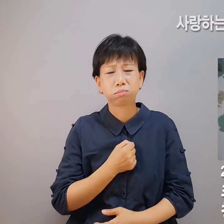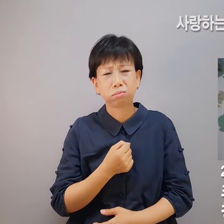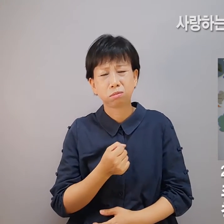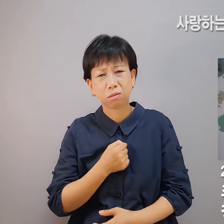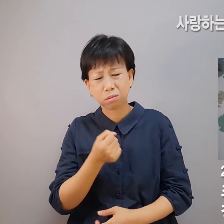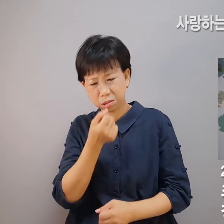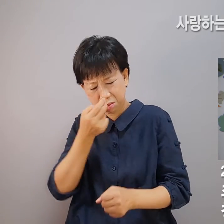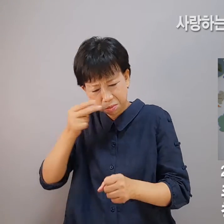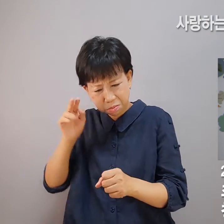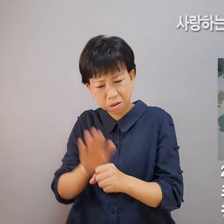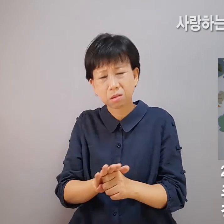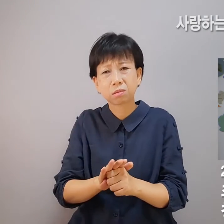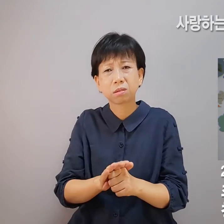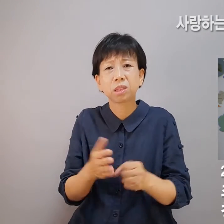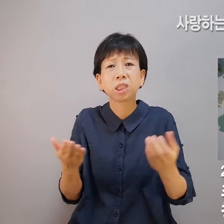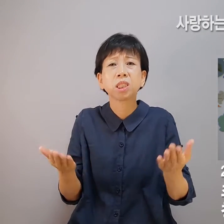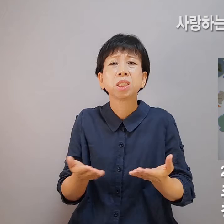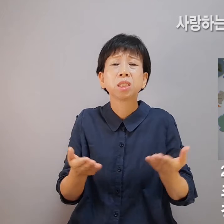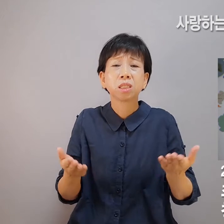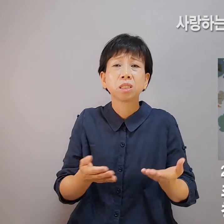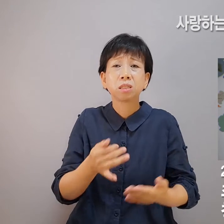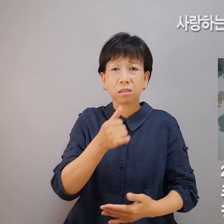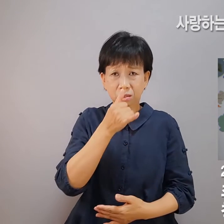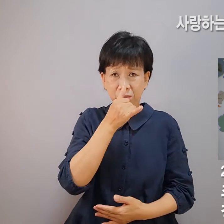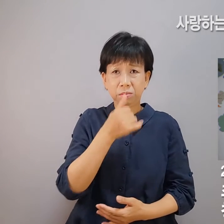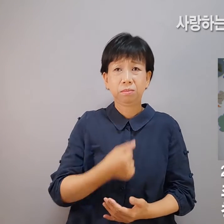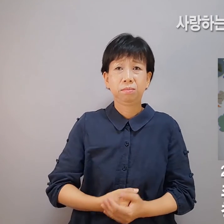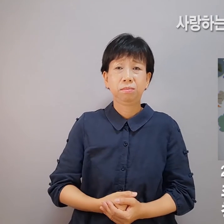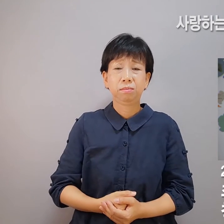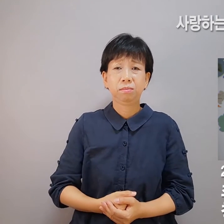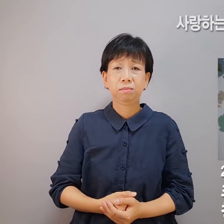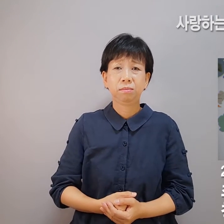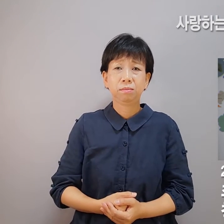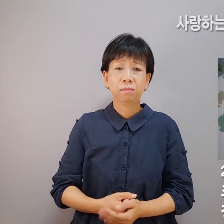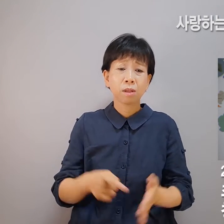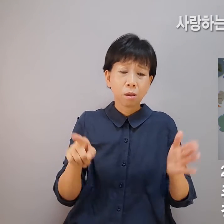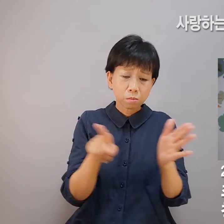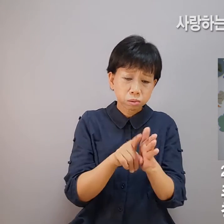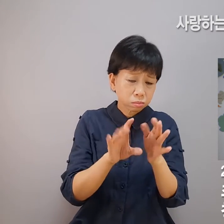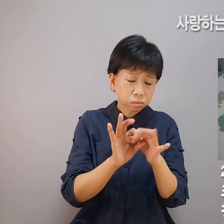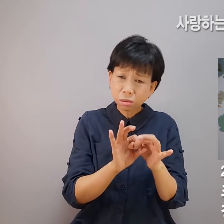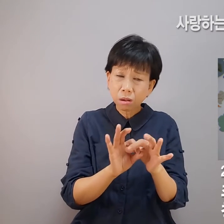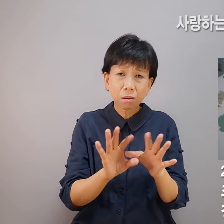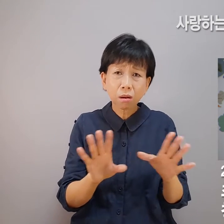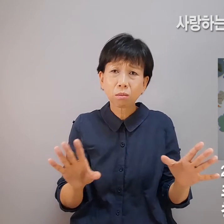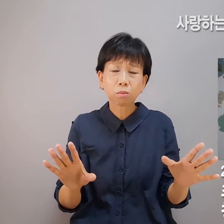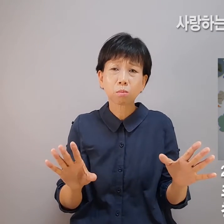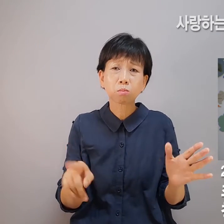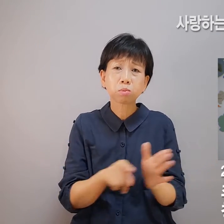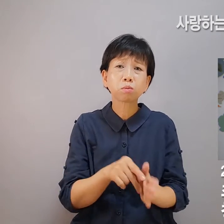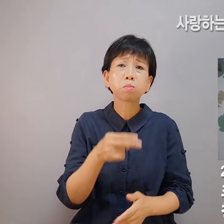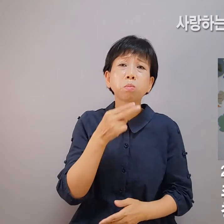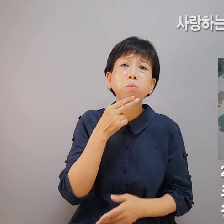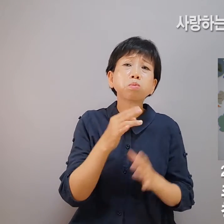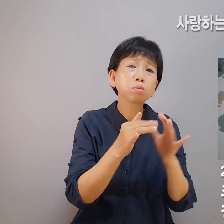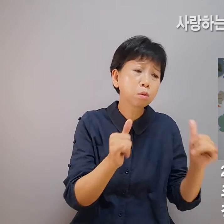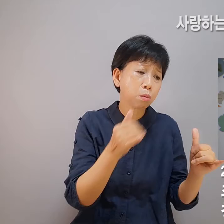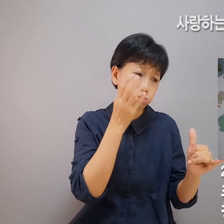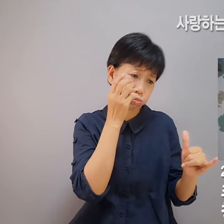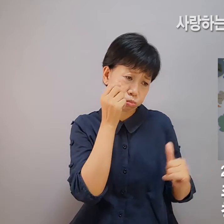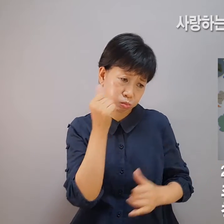일들이 있습니다. 왜 믿음과 전혀 상관없는 저들은 잘만 되고 나의